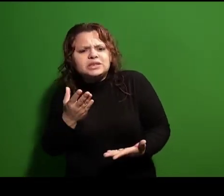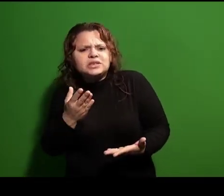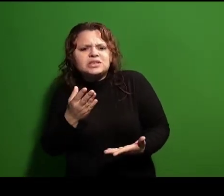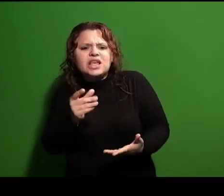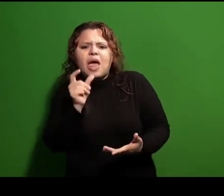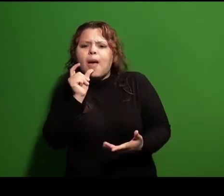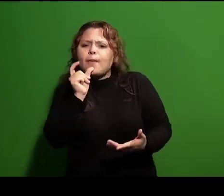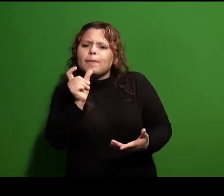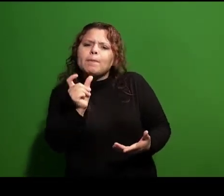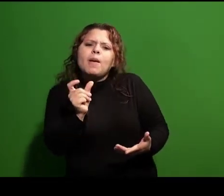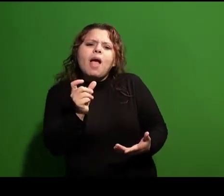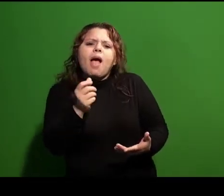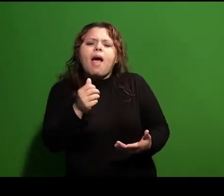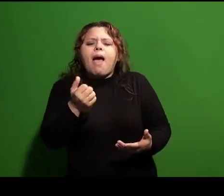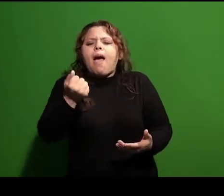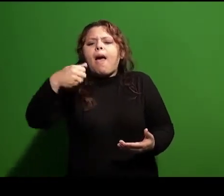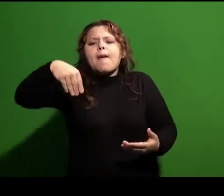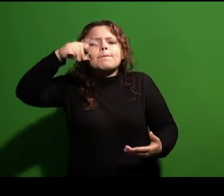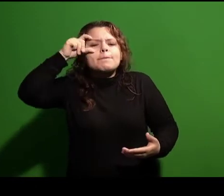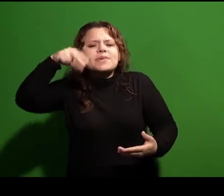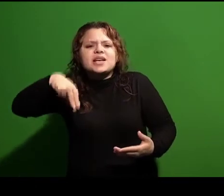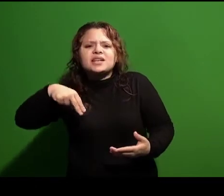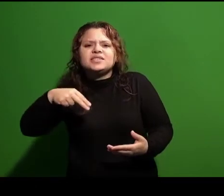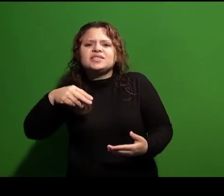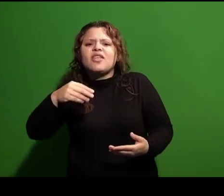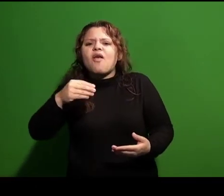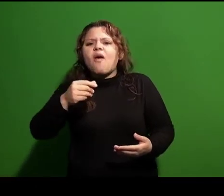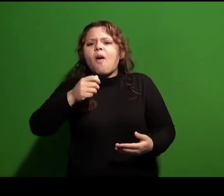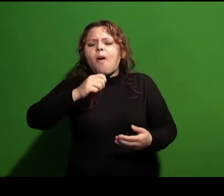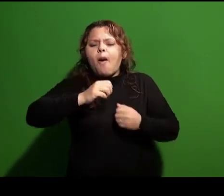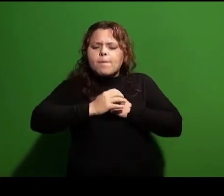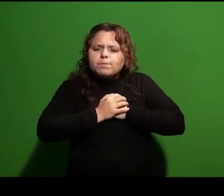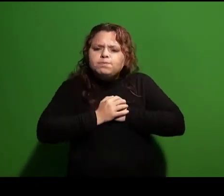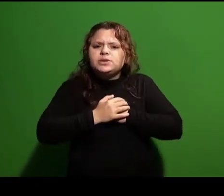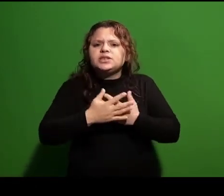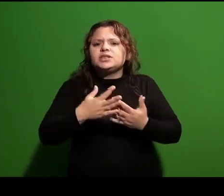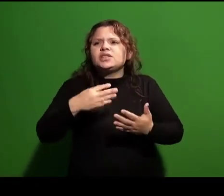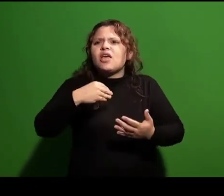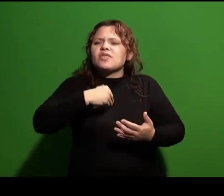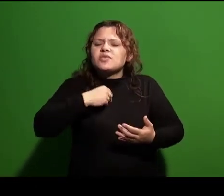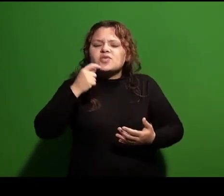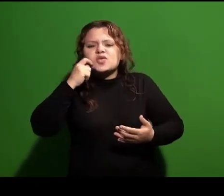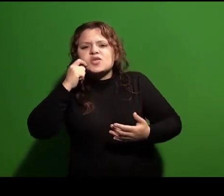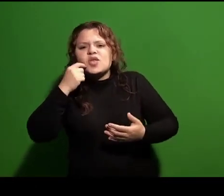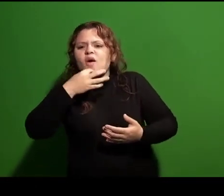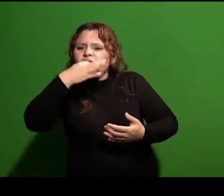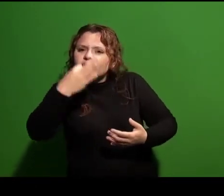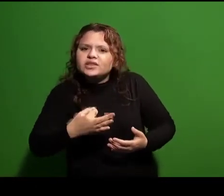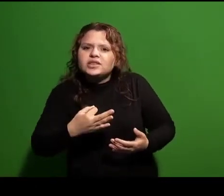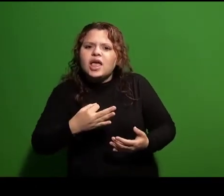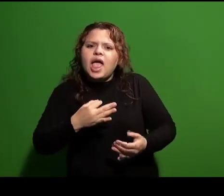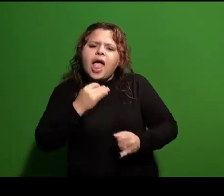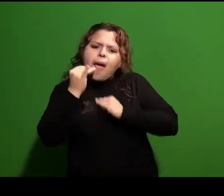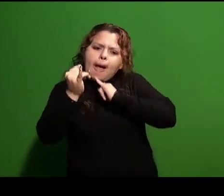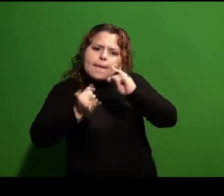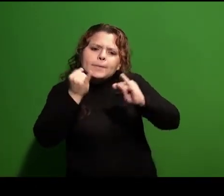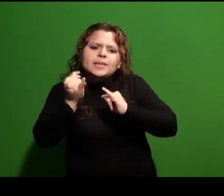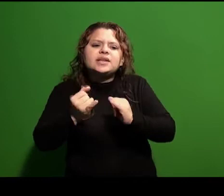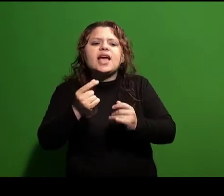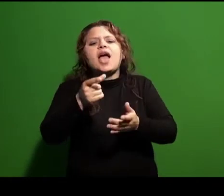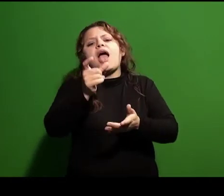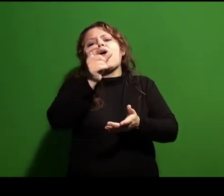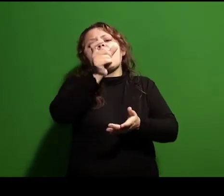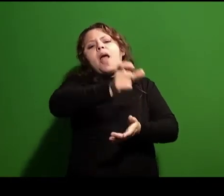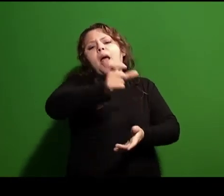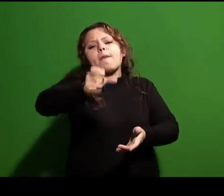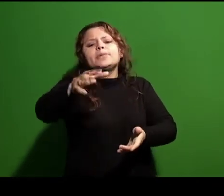Jesús usó los títulos Amén, el testigo fiel y verdadero, y el principio de la creación de Dios al dirigirse a la iglesia